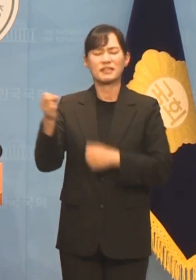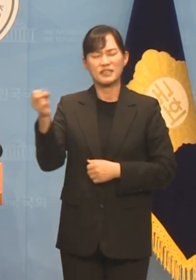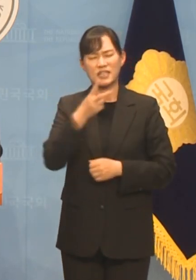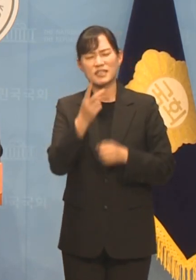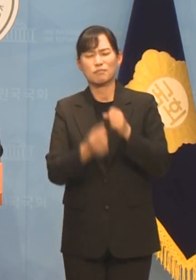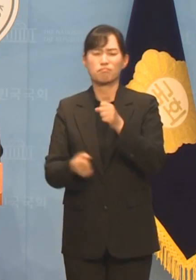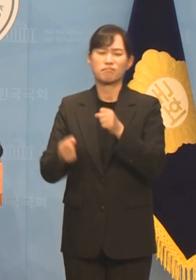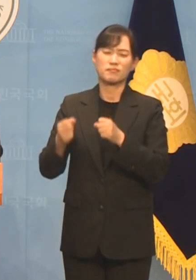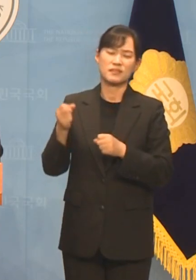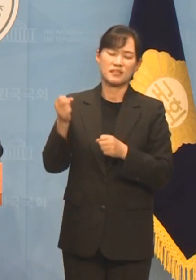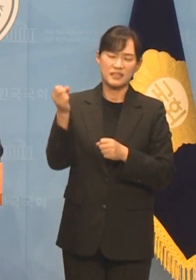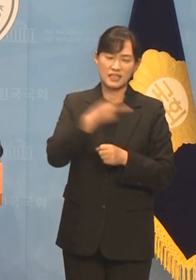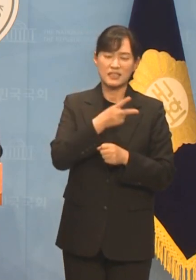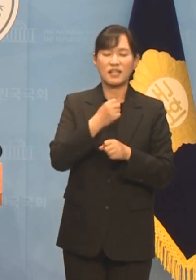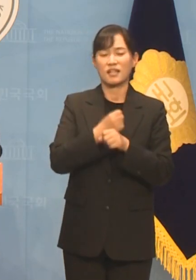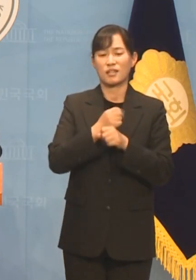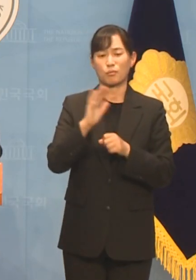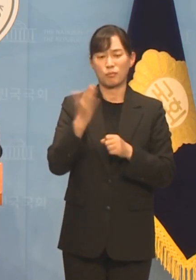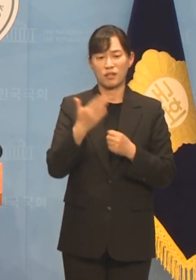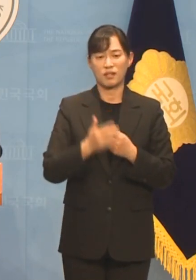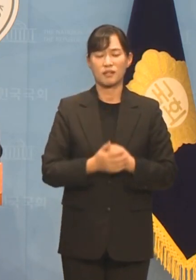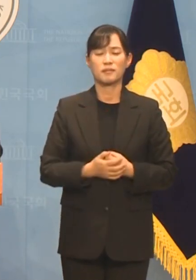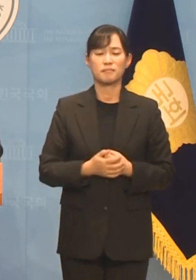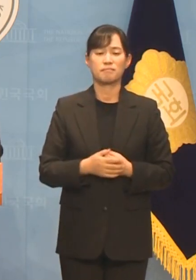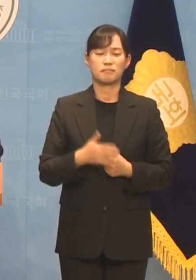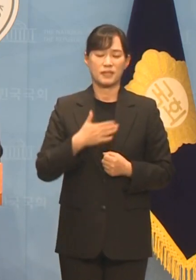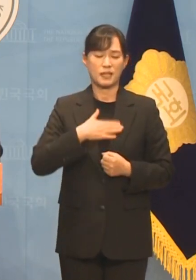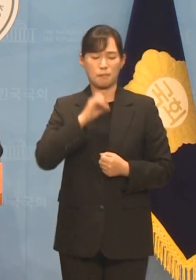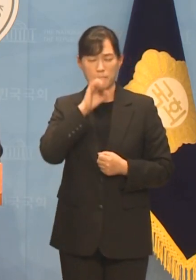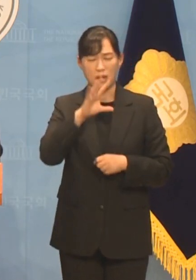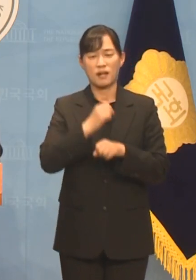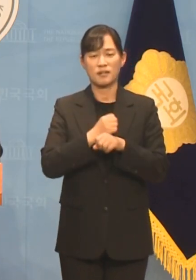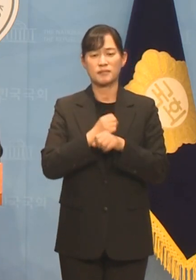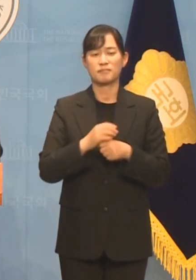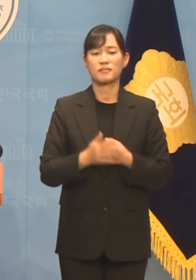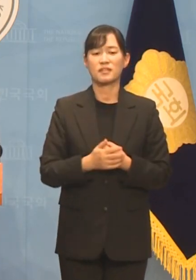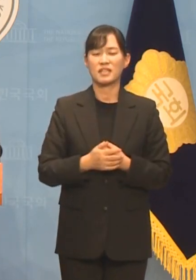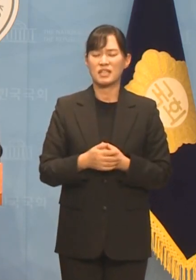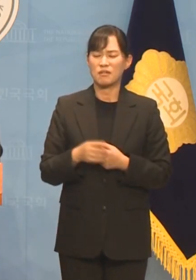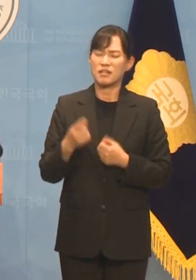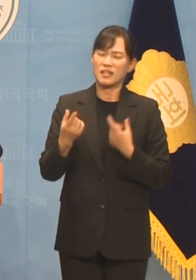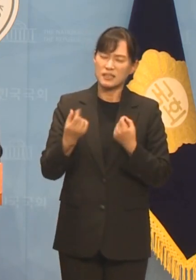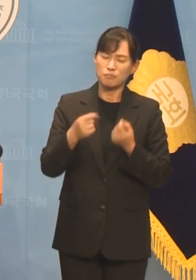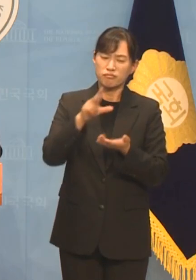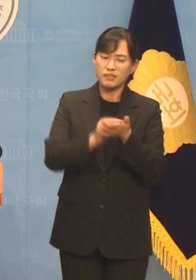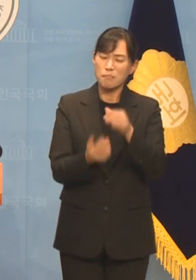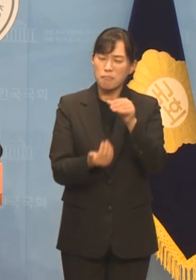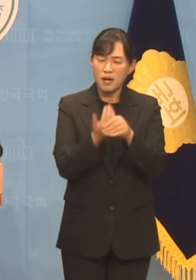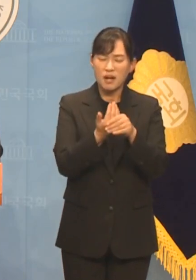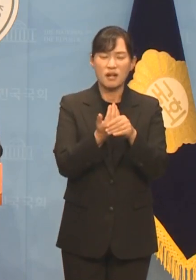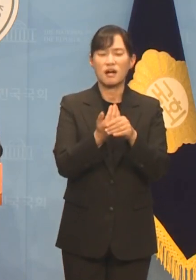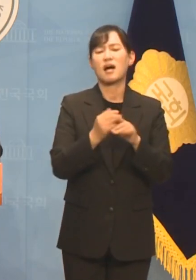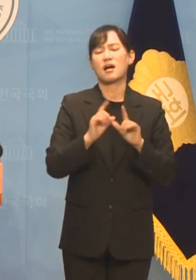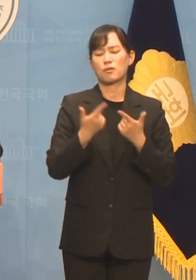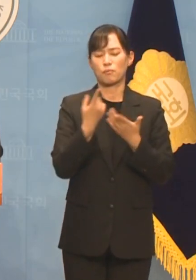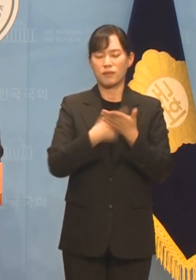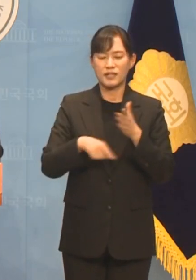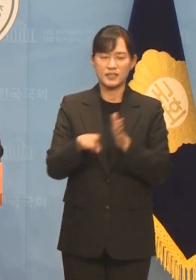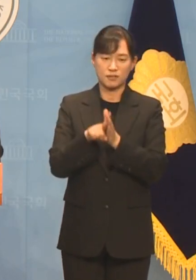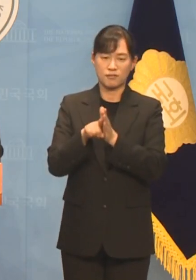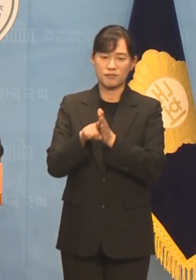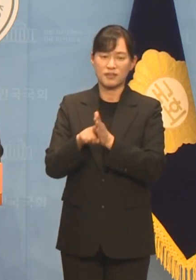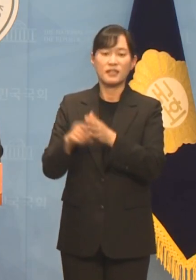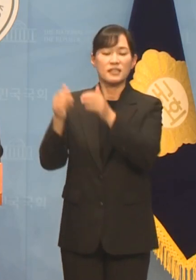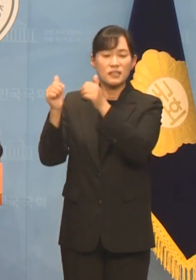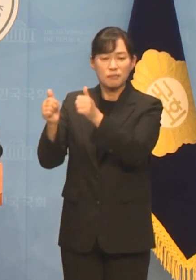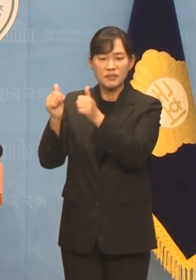세워야 합니다. 저는 그것을 주장할 것입니다. 이런 초유의 참사가 발생하지 않도록